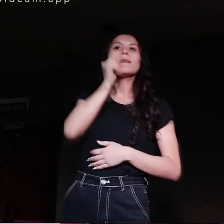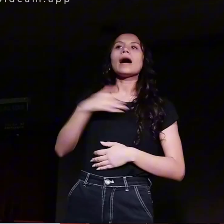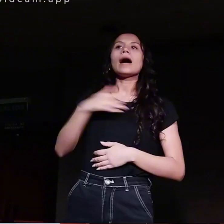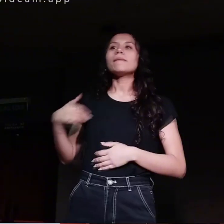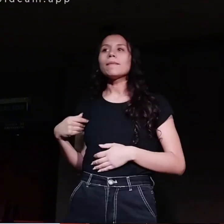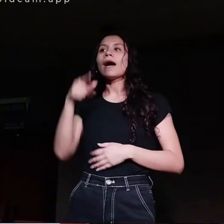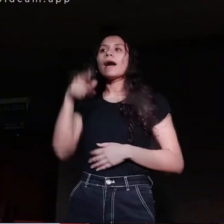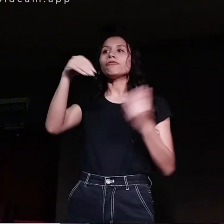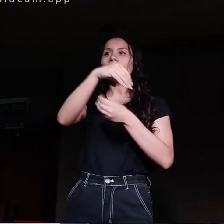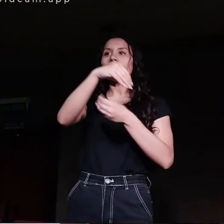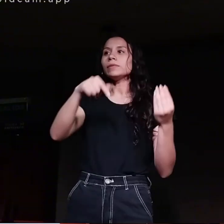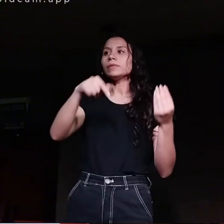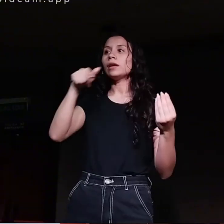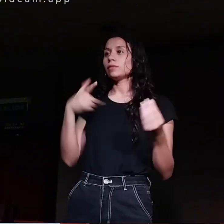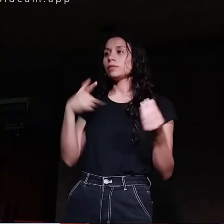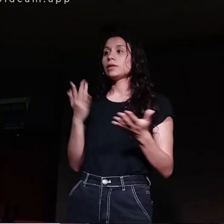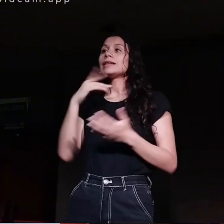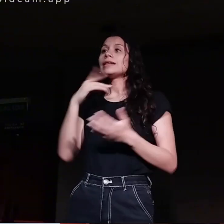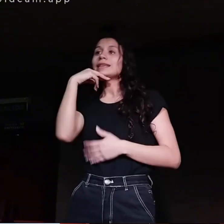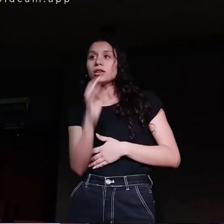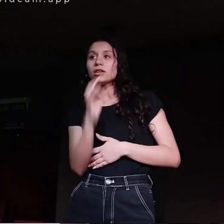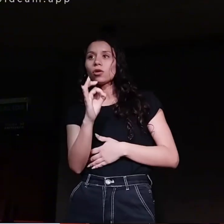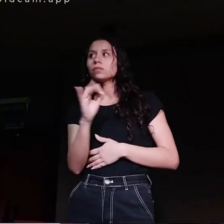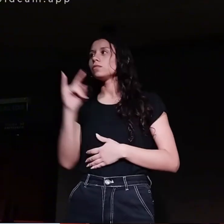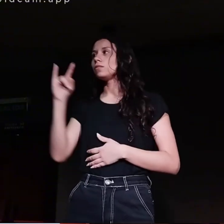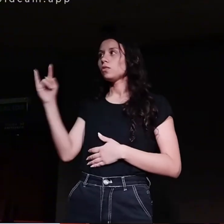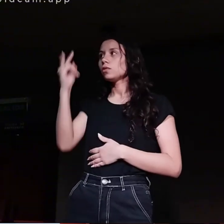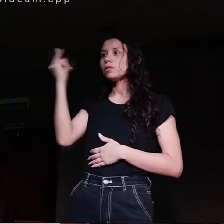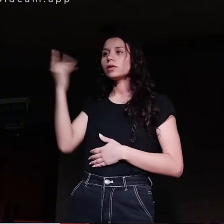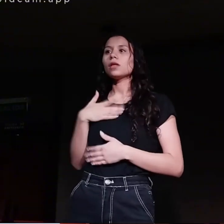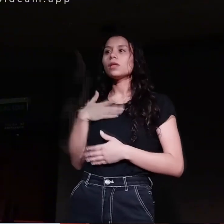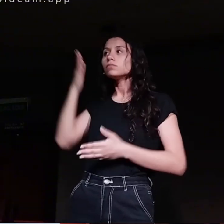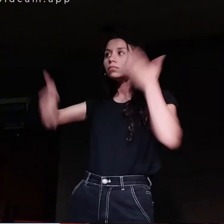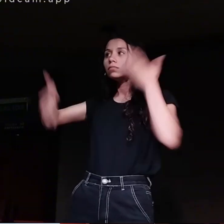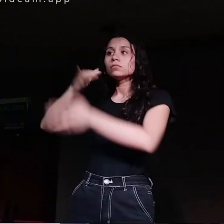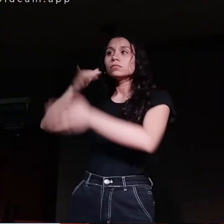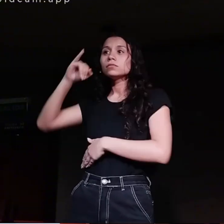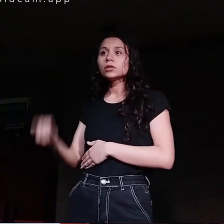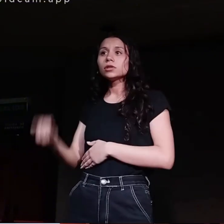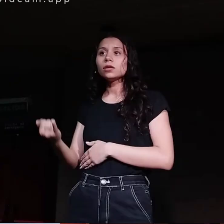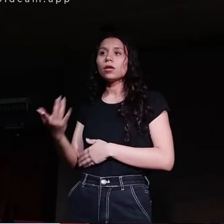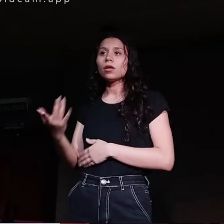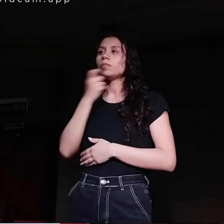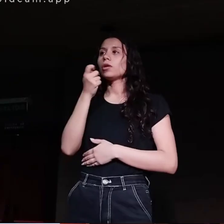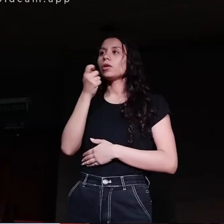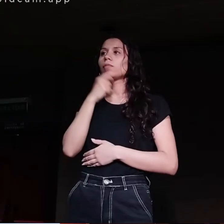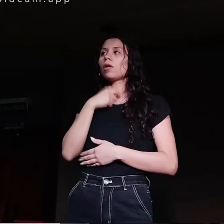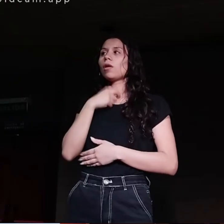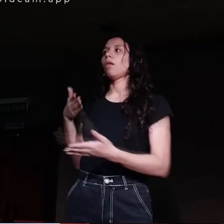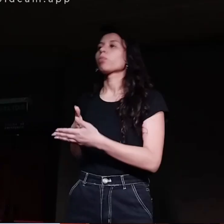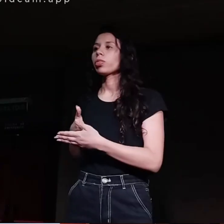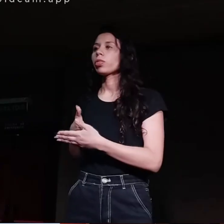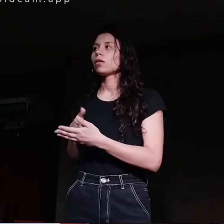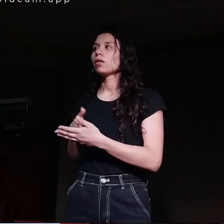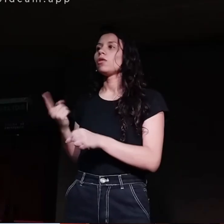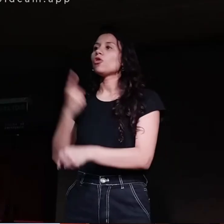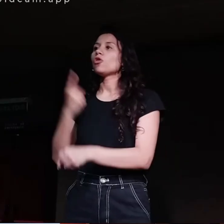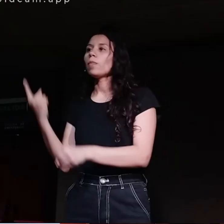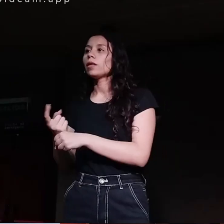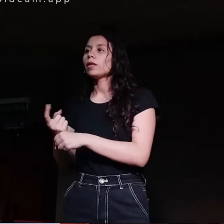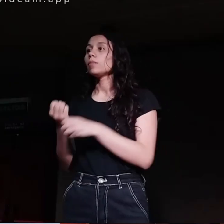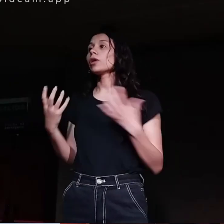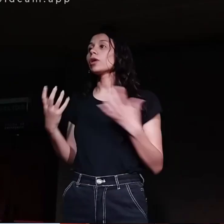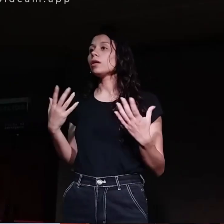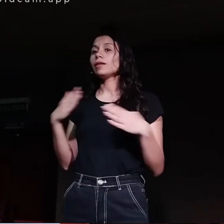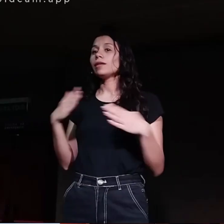hijos no puedan ingresar a la universidad solamente por hablar un idioma que es distinto al nuestro, ¿no es cierto? Me